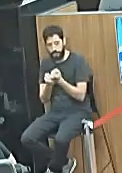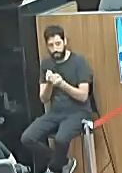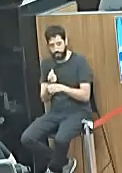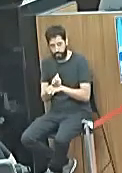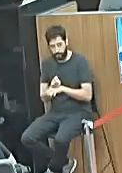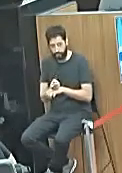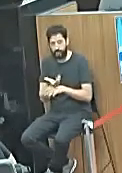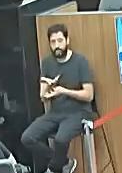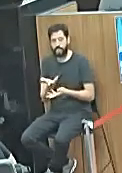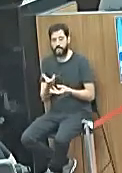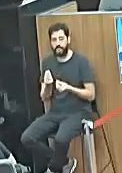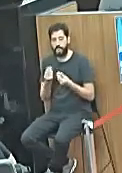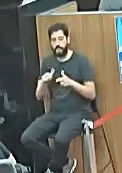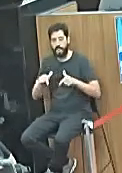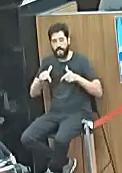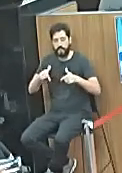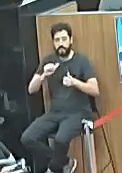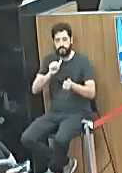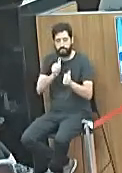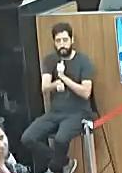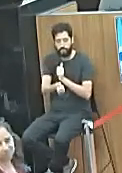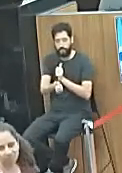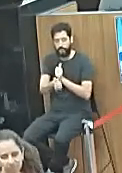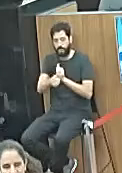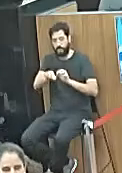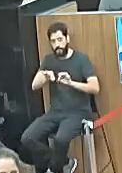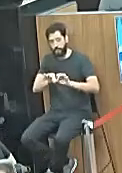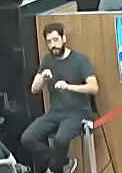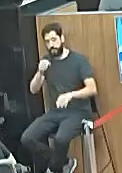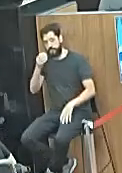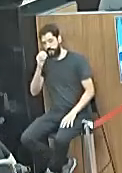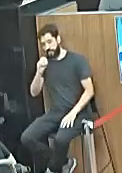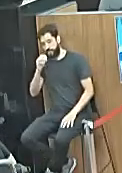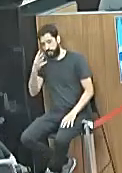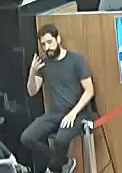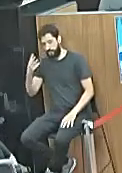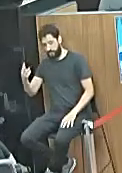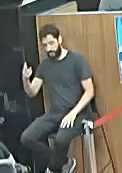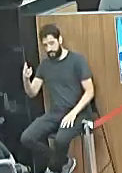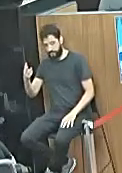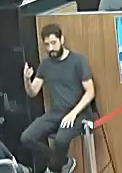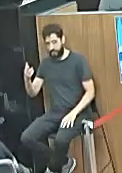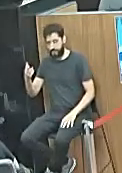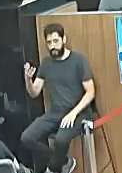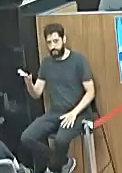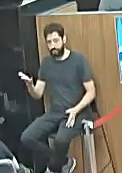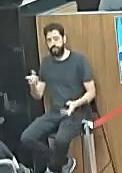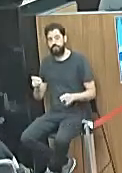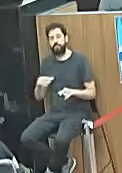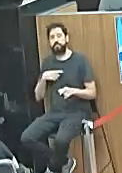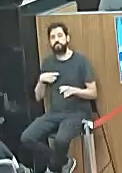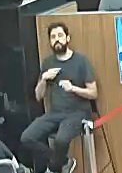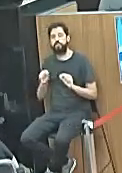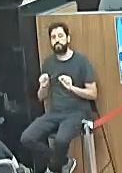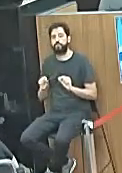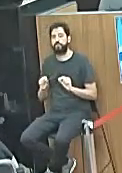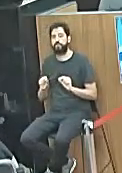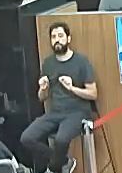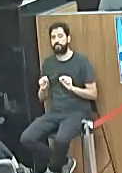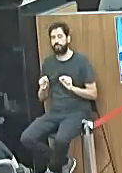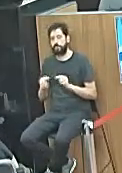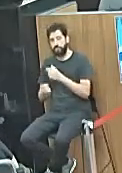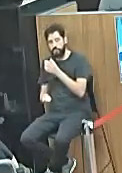de ações esportivas do programa 0 40 e 43 com vistas à realização